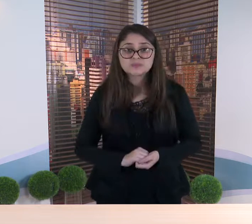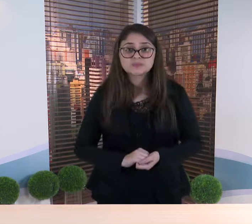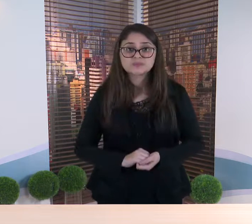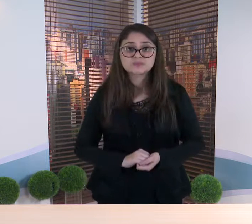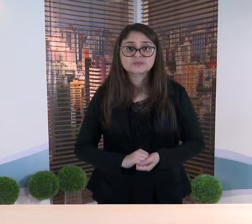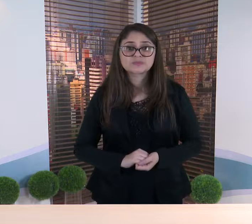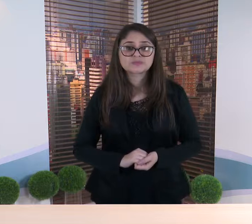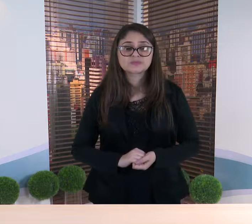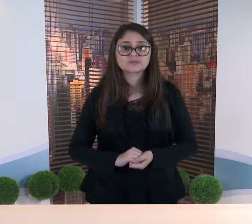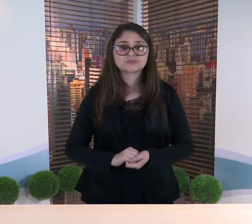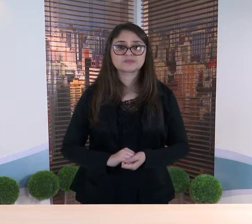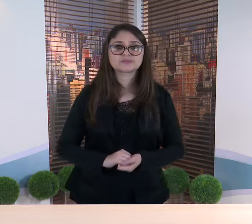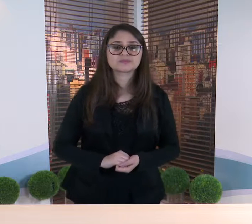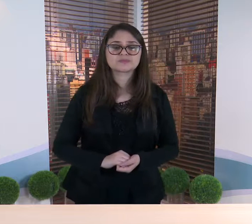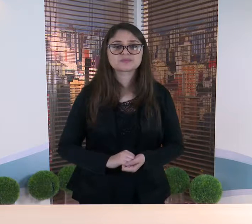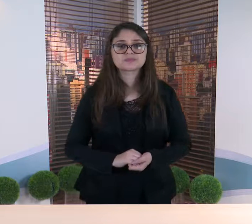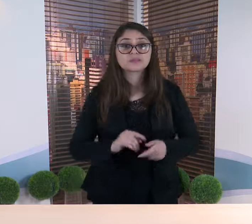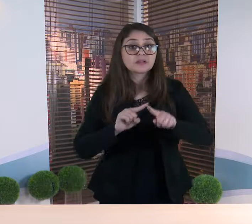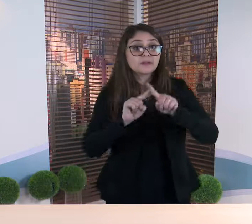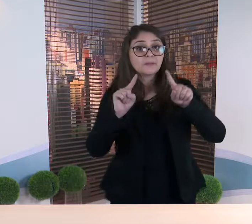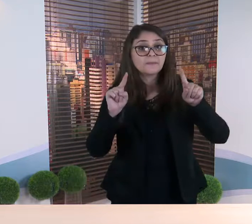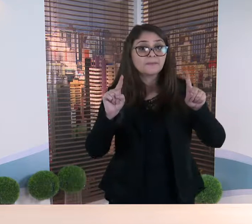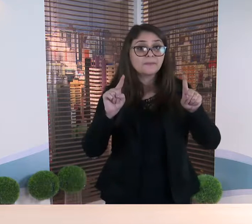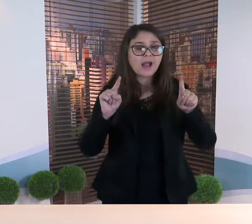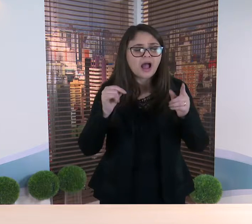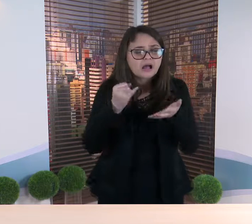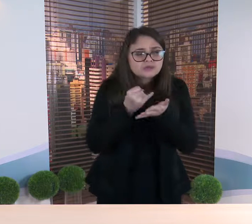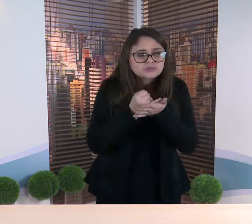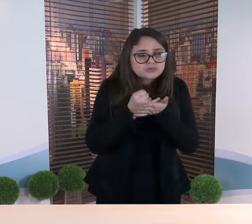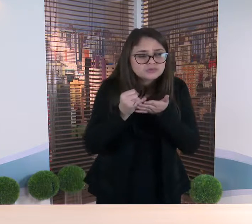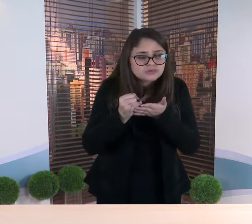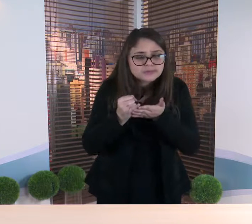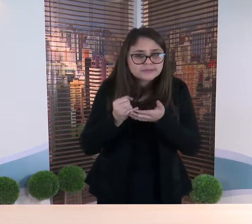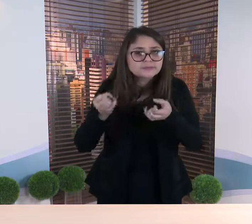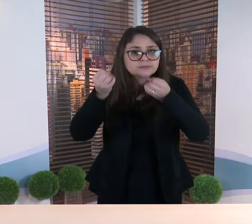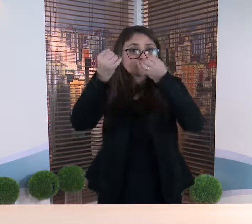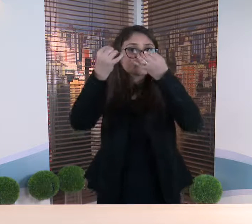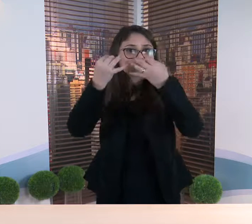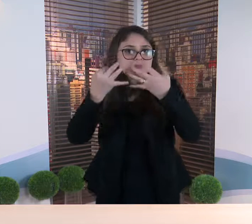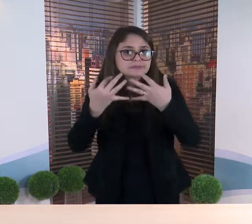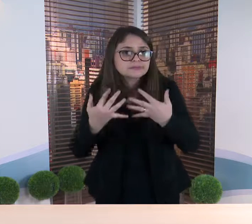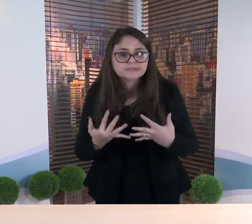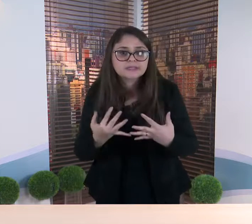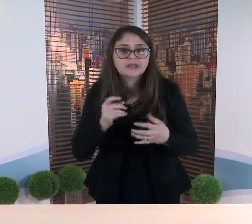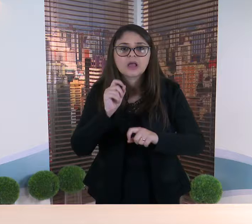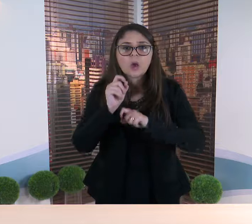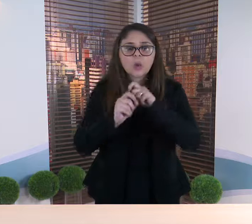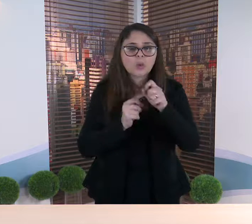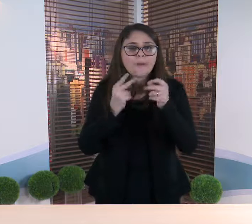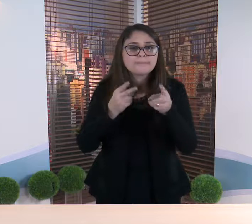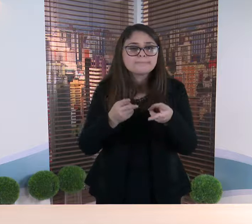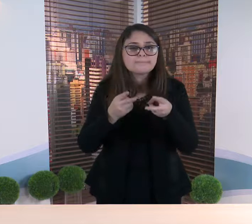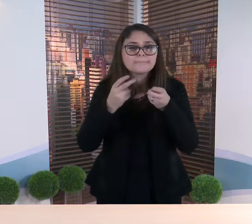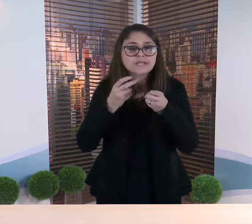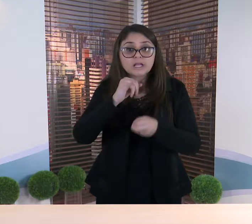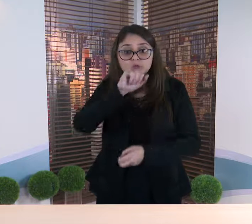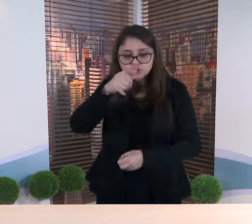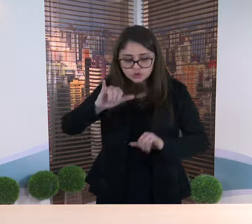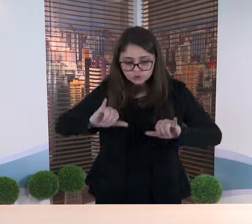permite fazer essa dedução, mas já no início de sua fala é possível perceber isso em Jó